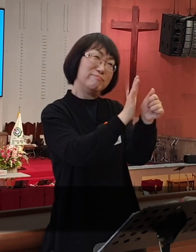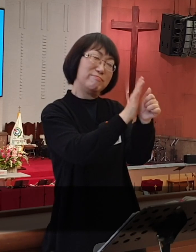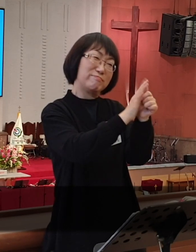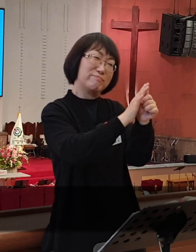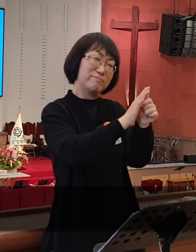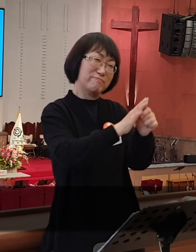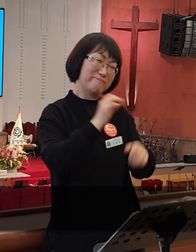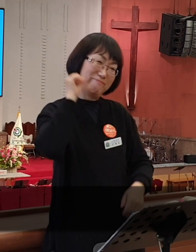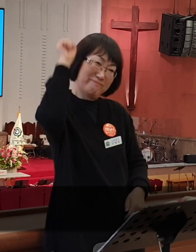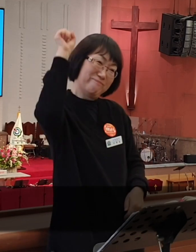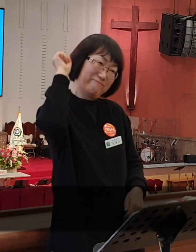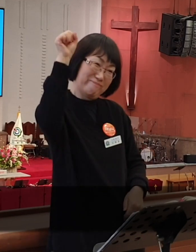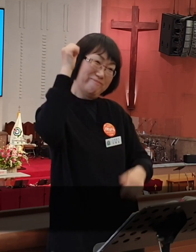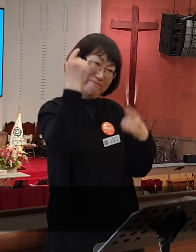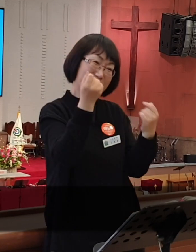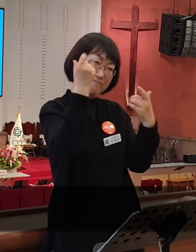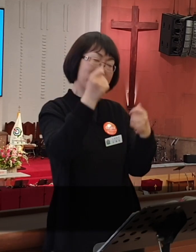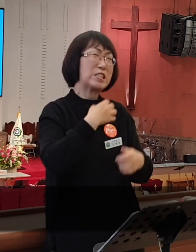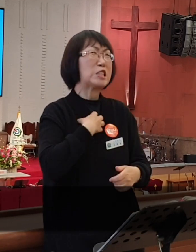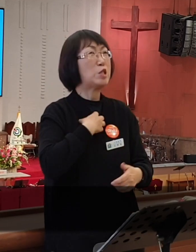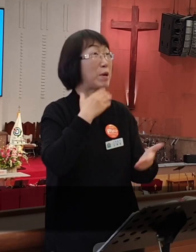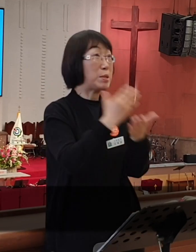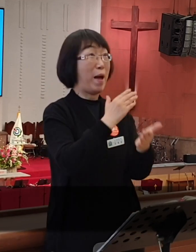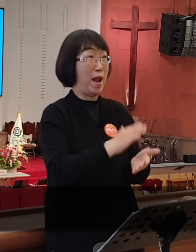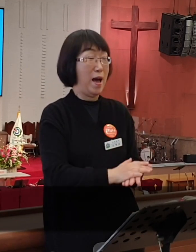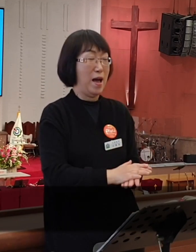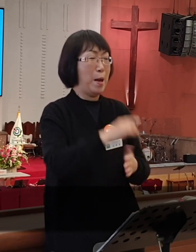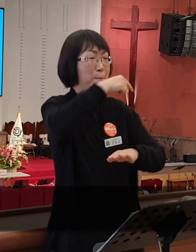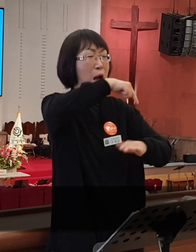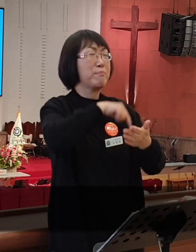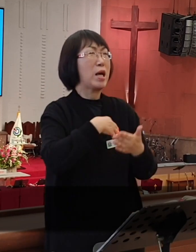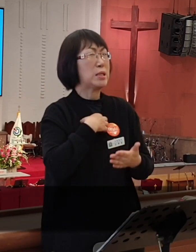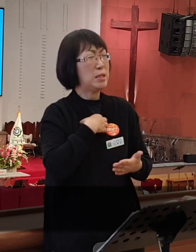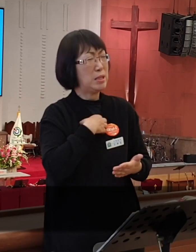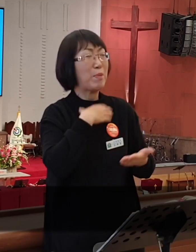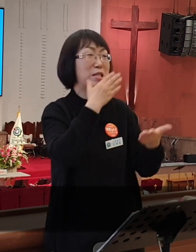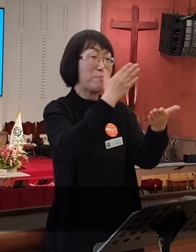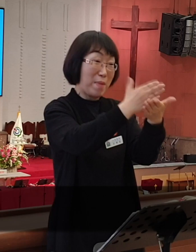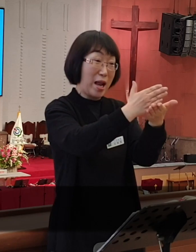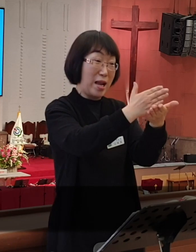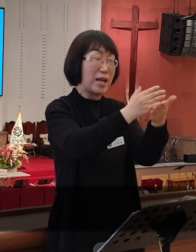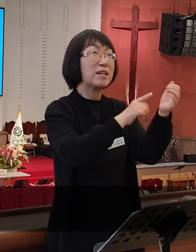구호를 외치는 것 같아요. 어떻게 하냐면 여기 마음에 근심하지